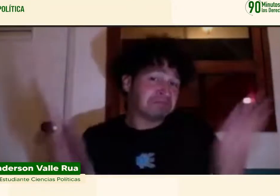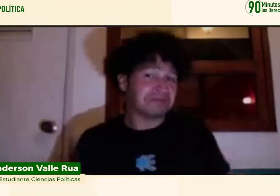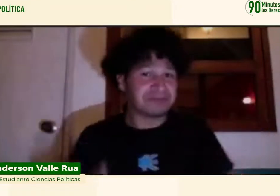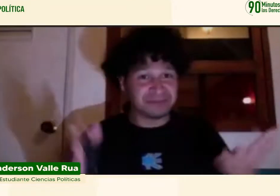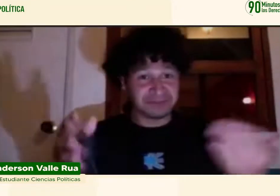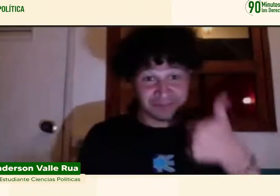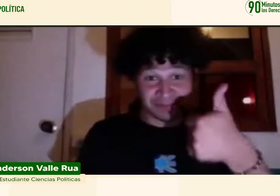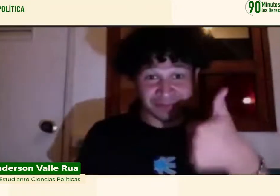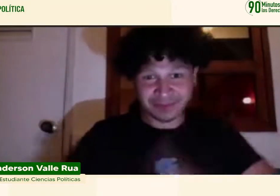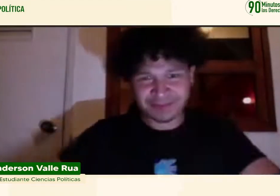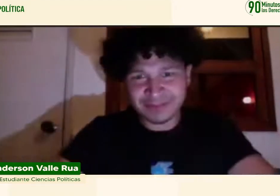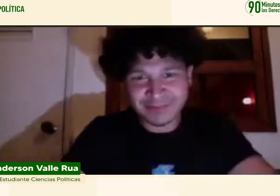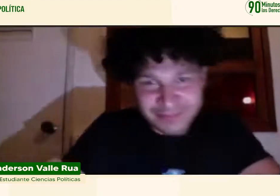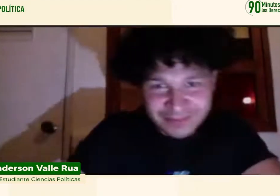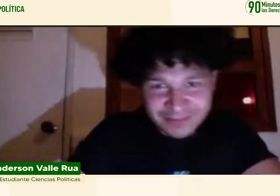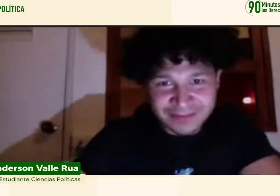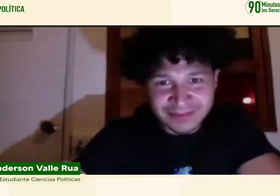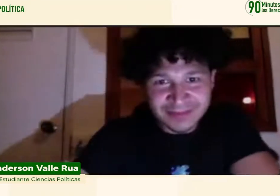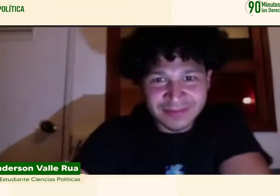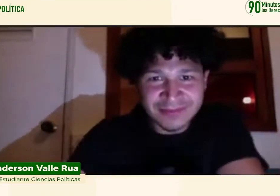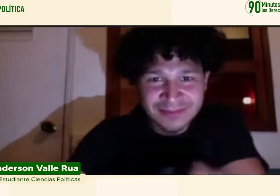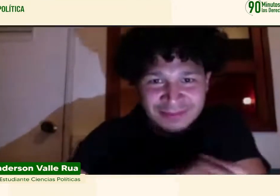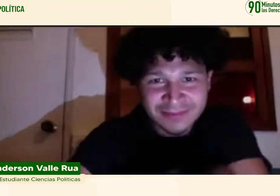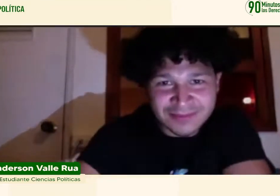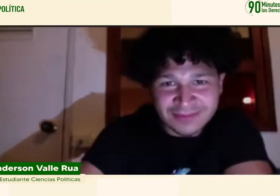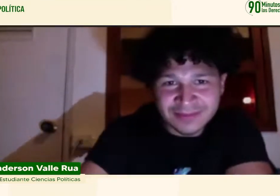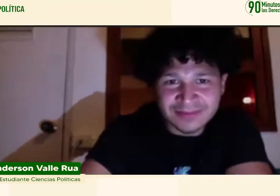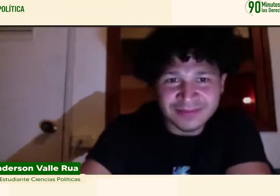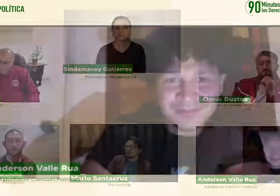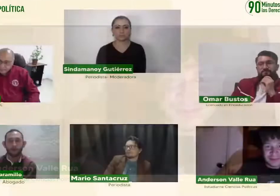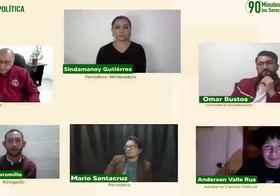irónica pero sí creo que sí pertinente hacerlo